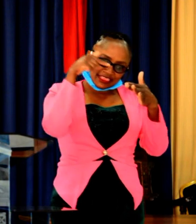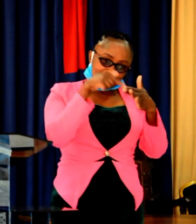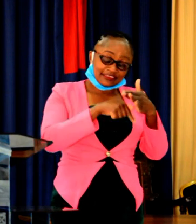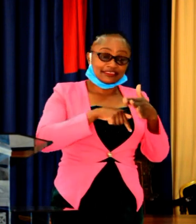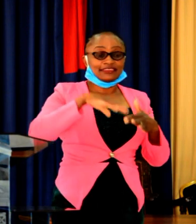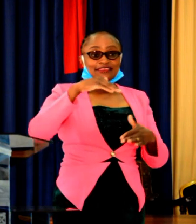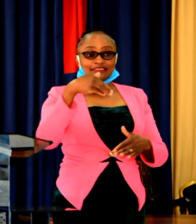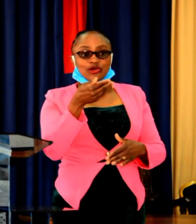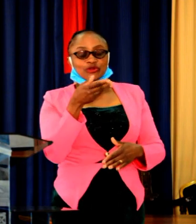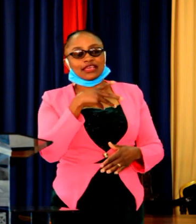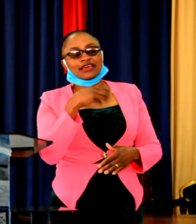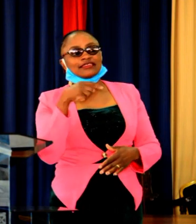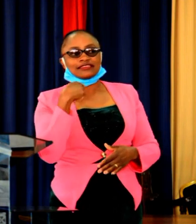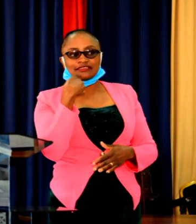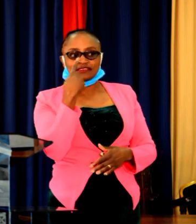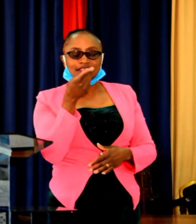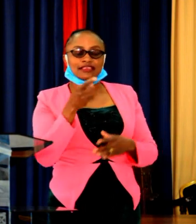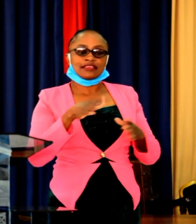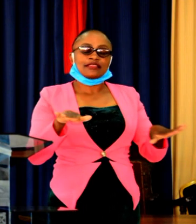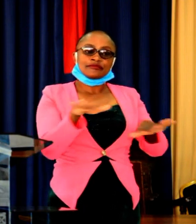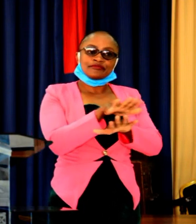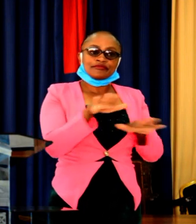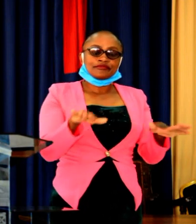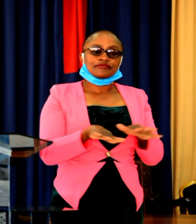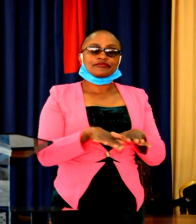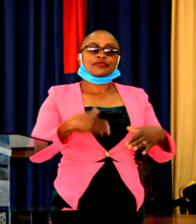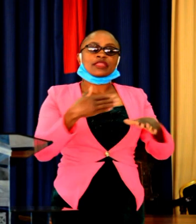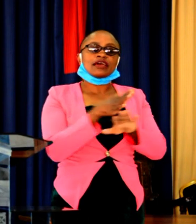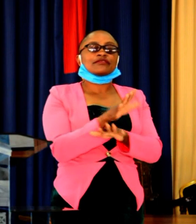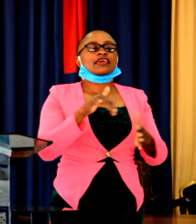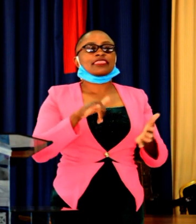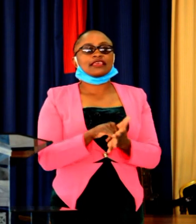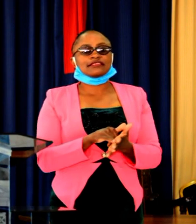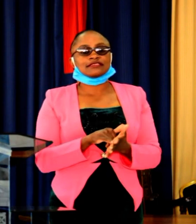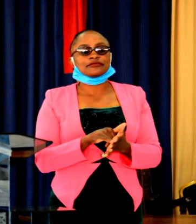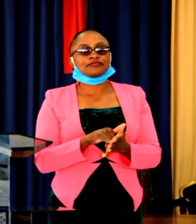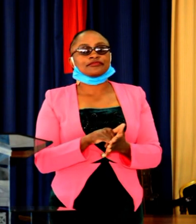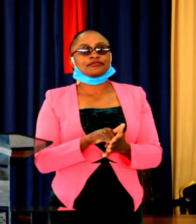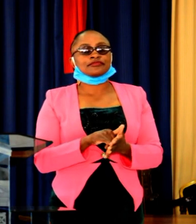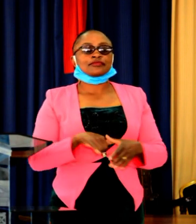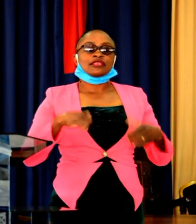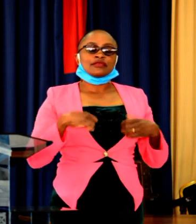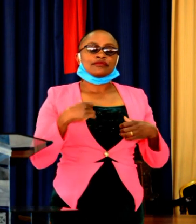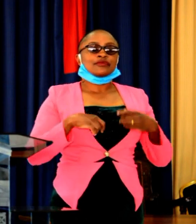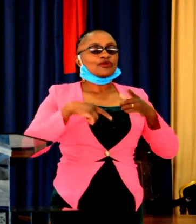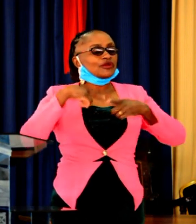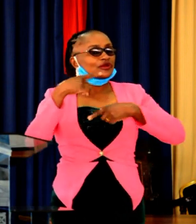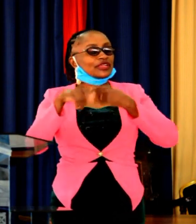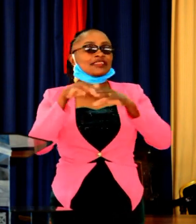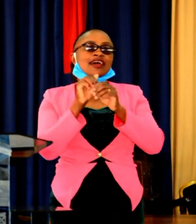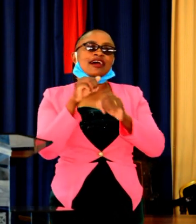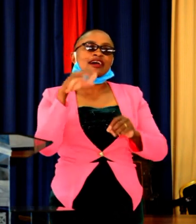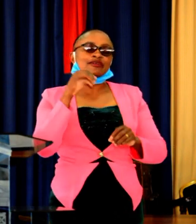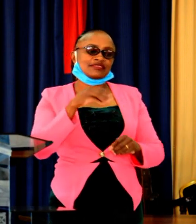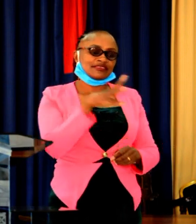wakasema ilivyofanyika. Na walipofanya hivyo, maana watu walitoka kwenda kuchukua unga,